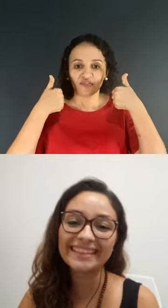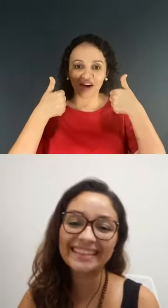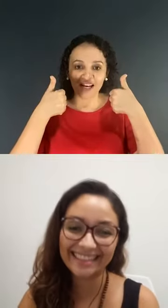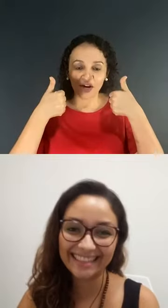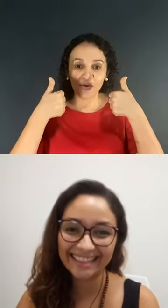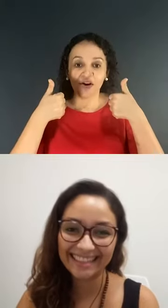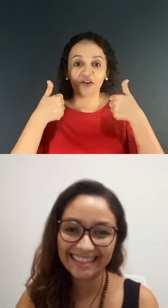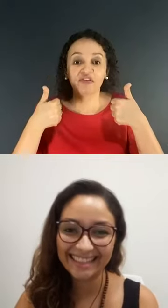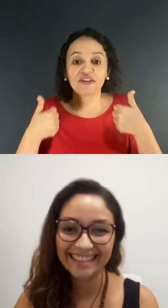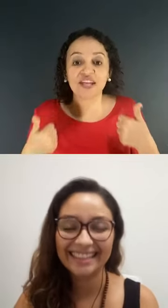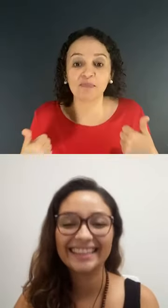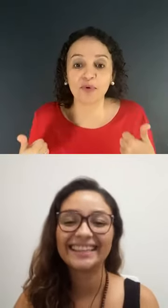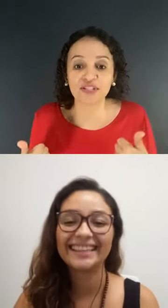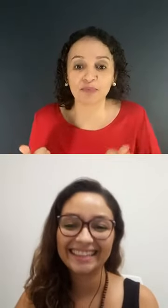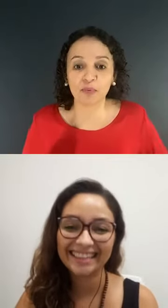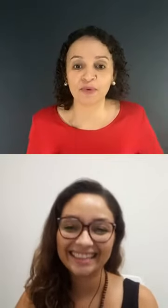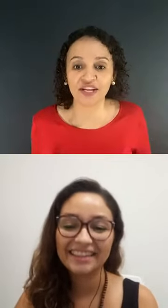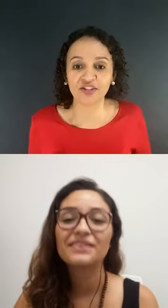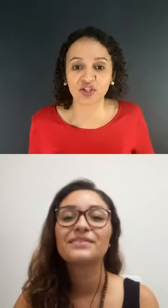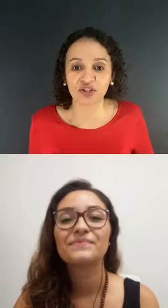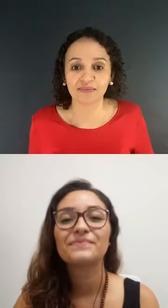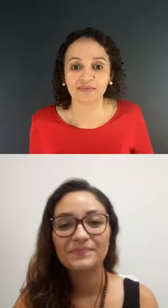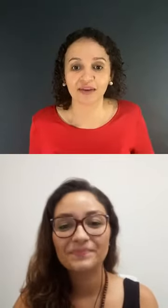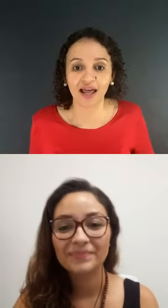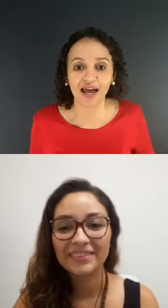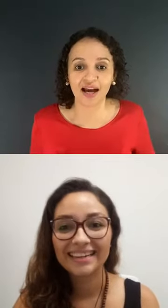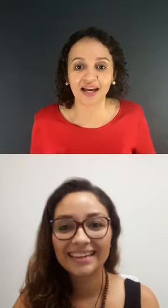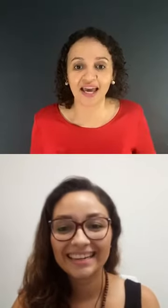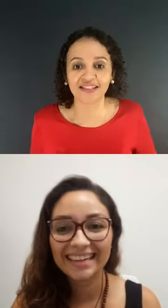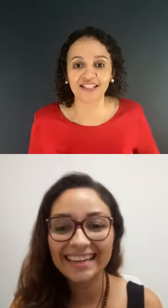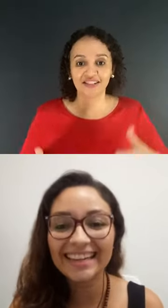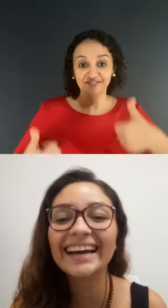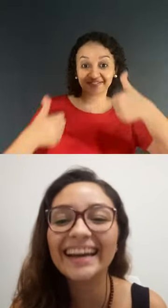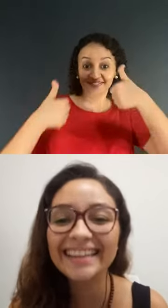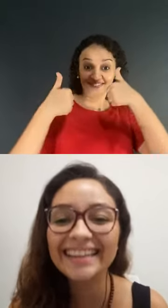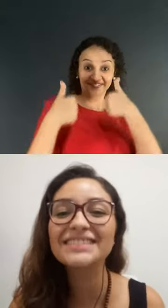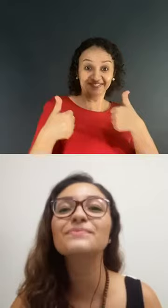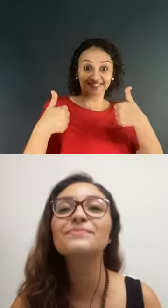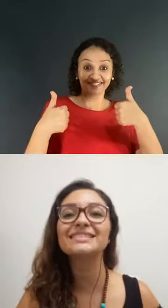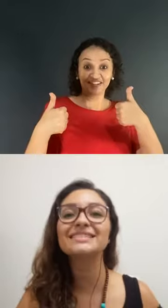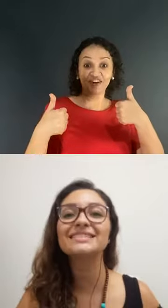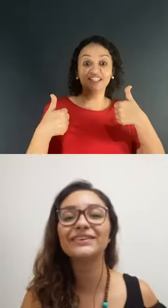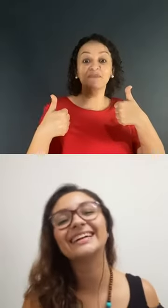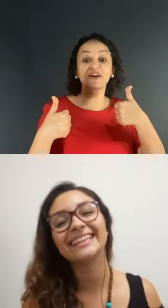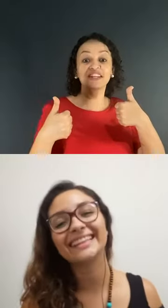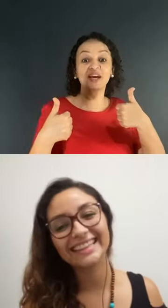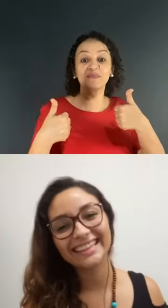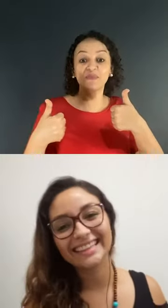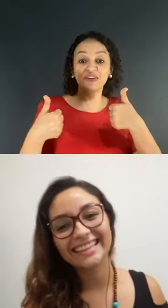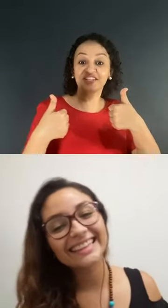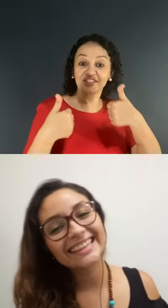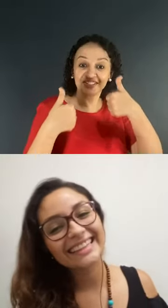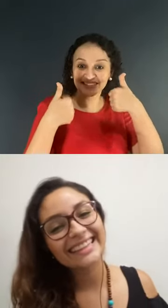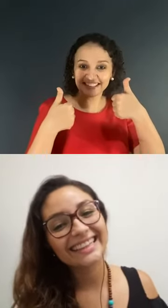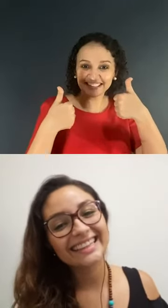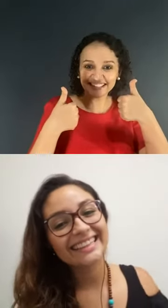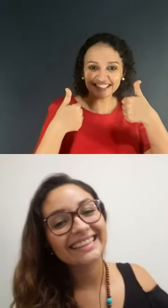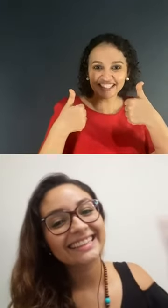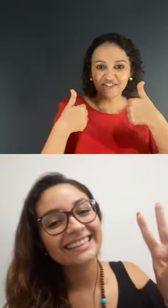Isso, Valeu. Vamos fazer a pose pro print. Olha lá, Kathleen. é isso mesmo. Faz a pose aí pro